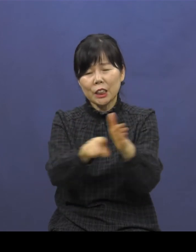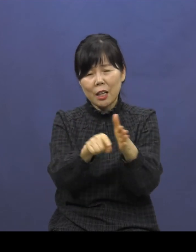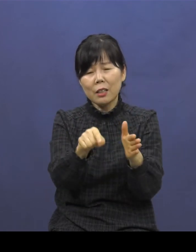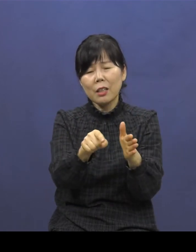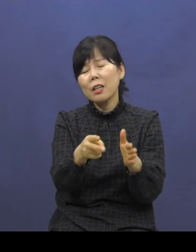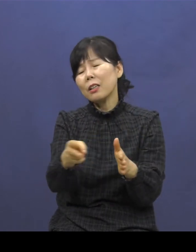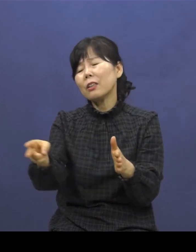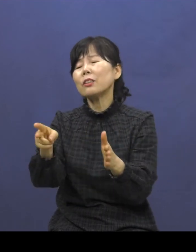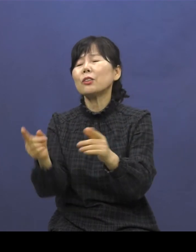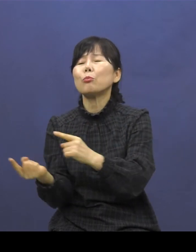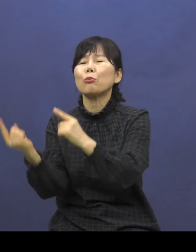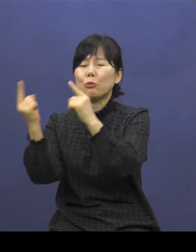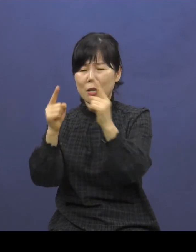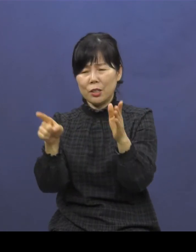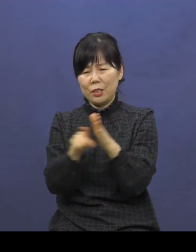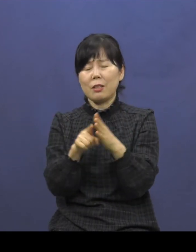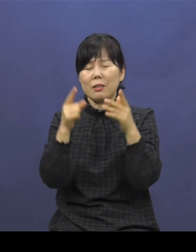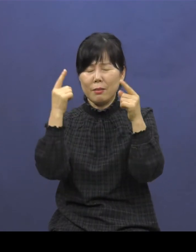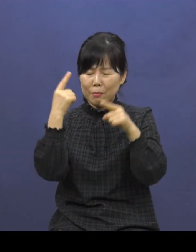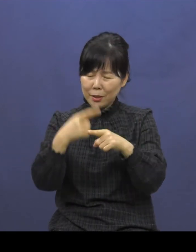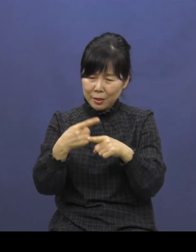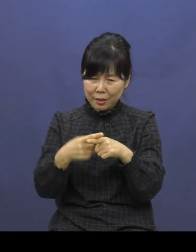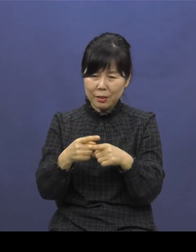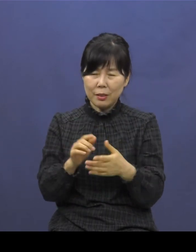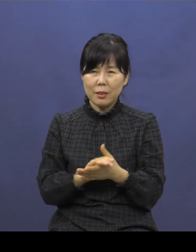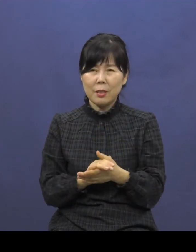그 신앙, 이게 부활신앙이에요.